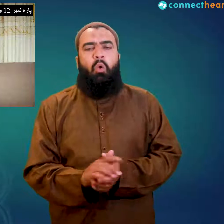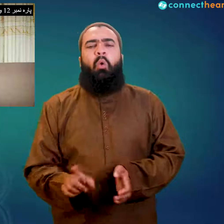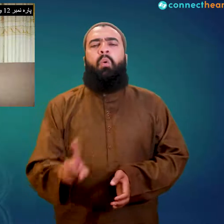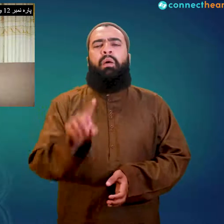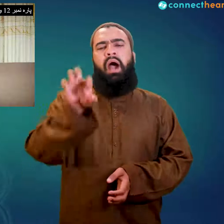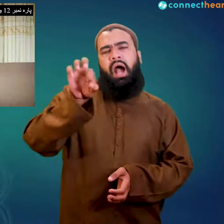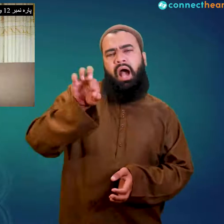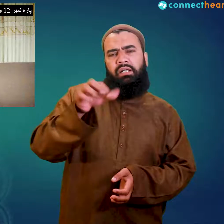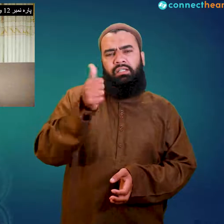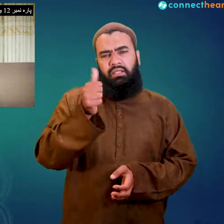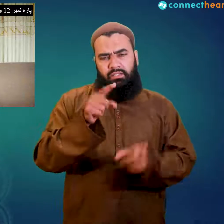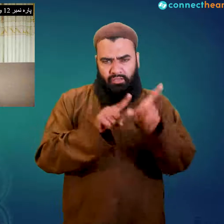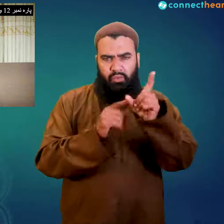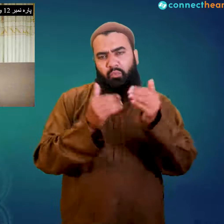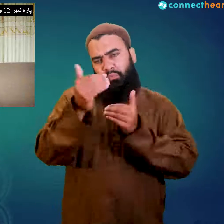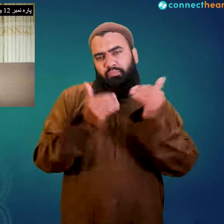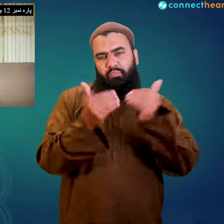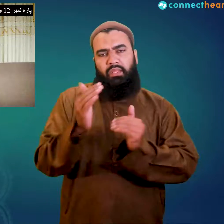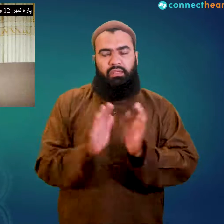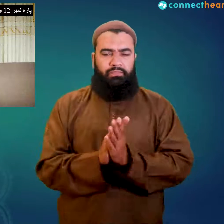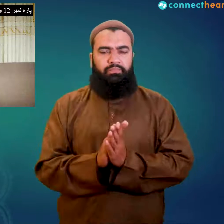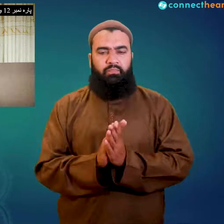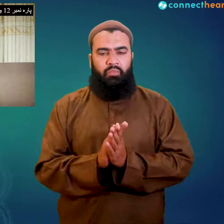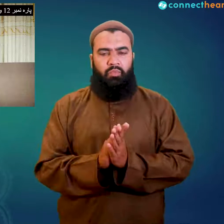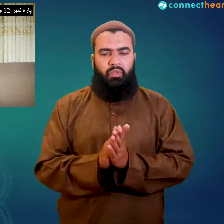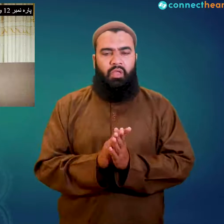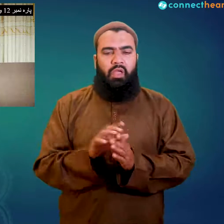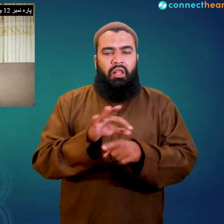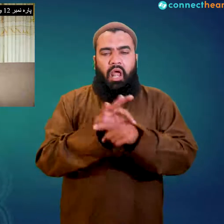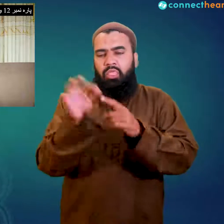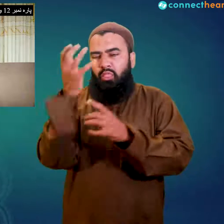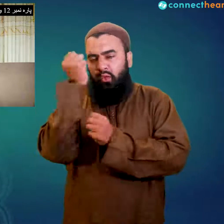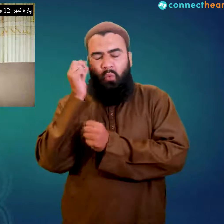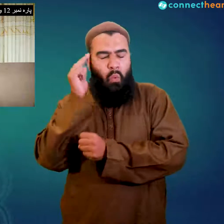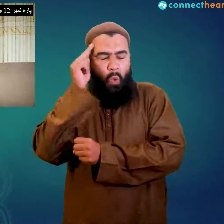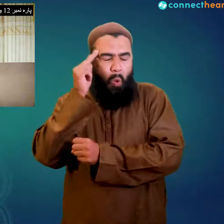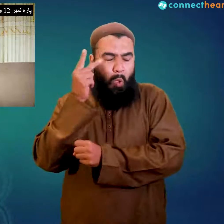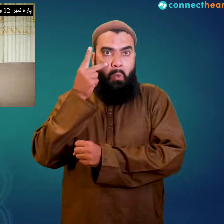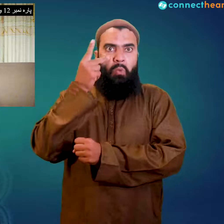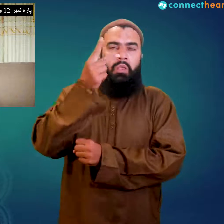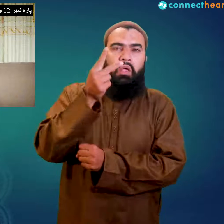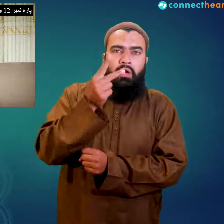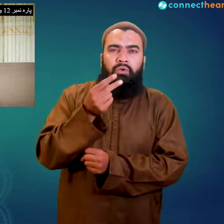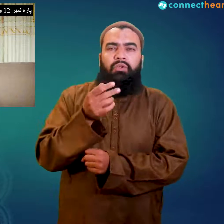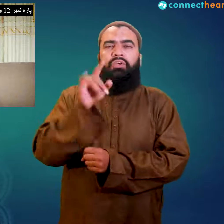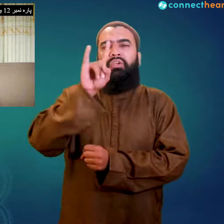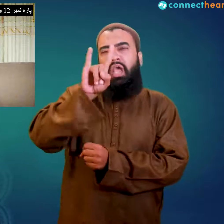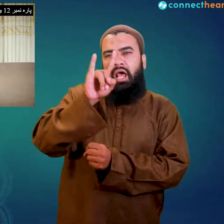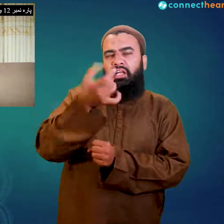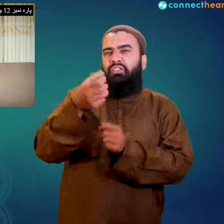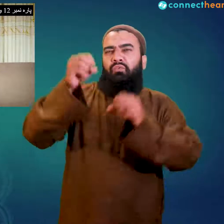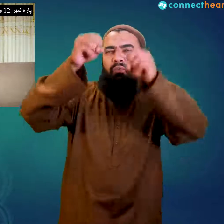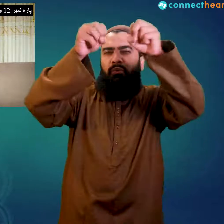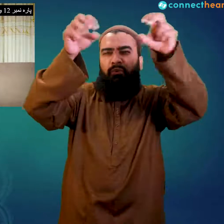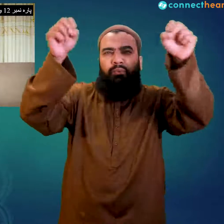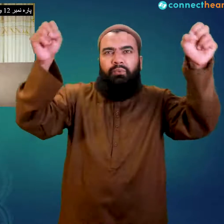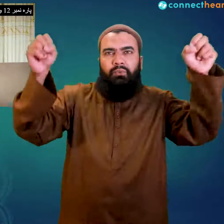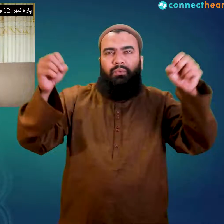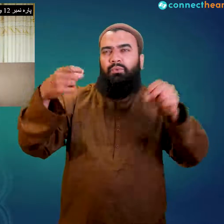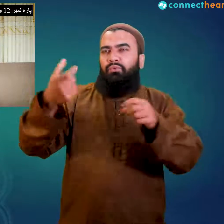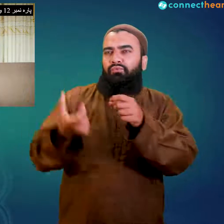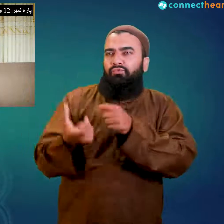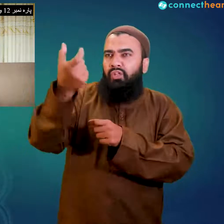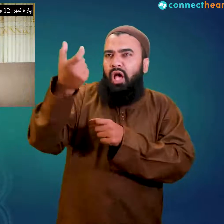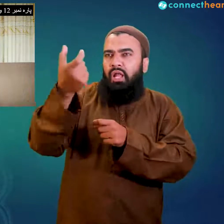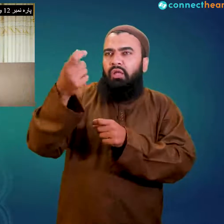11 ستارے، چاند اور سورج وہ ان کو سجدہ کر رہے ہیں۔ انہوں نے اس خواب کو اپنے والد سے